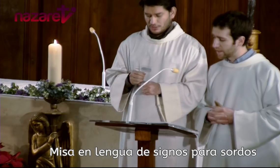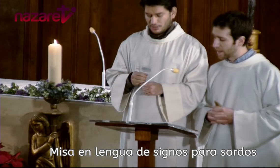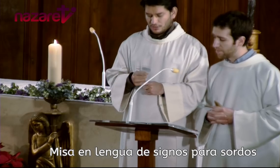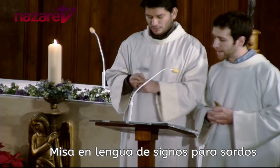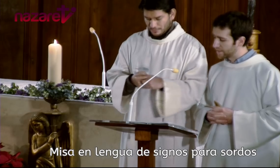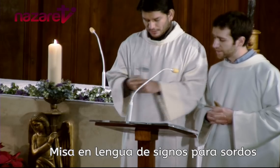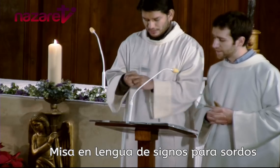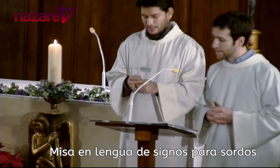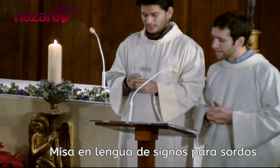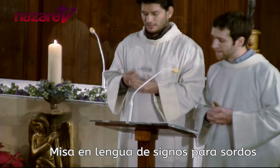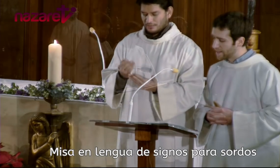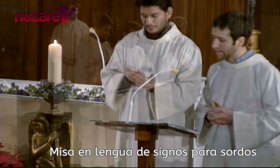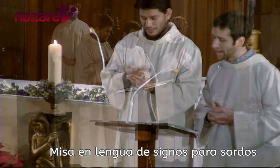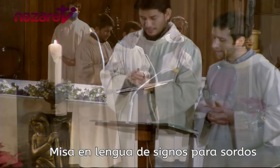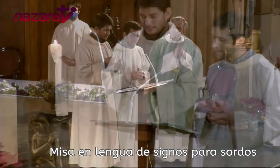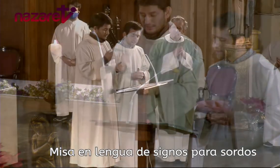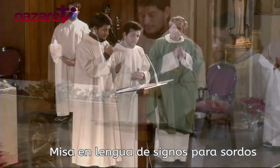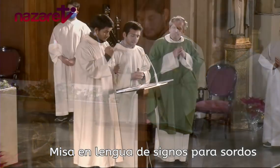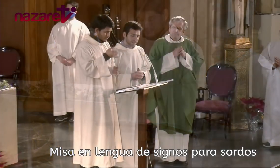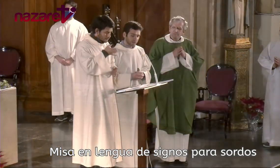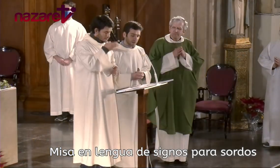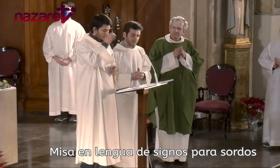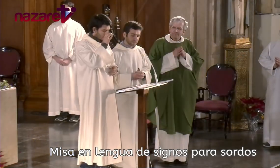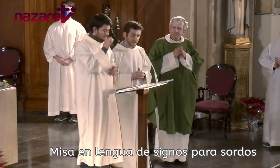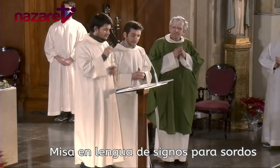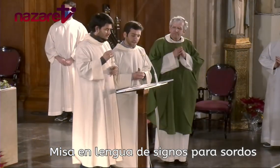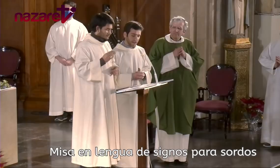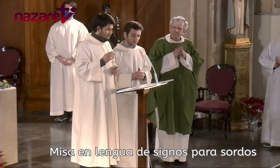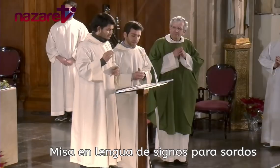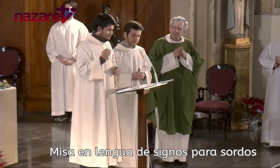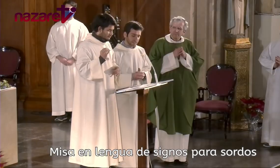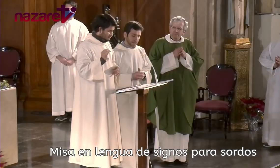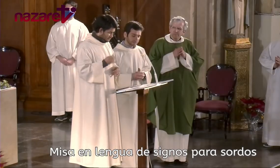el pan y el cáliz de una misma Eucaristía.